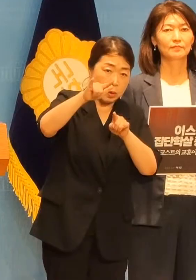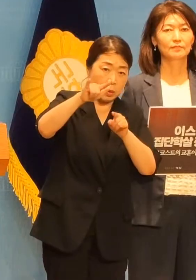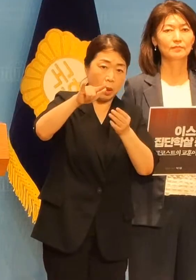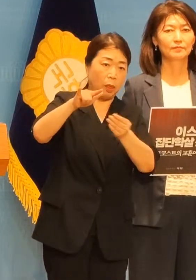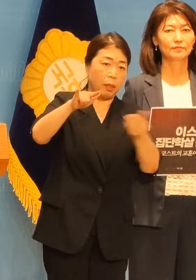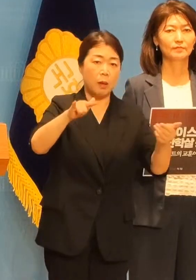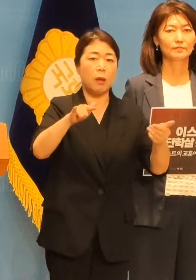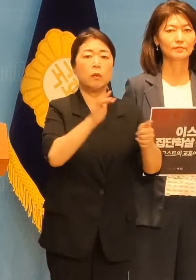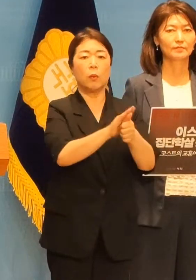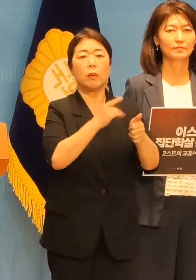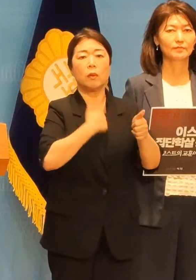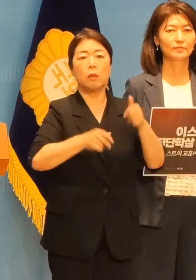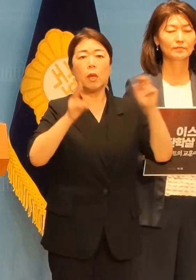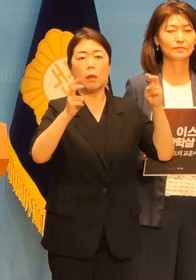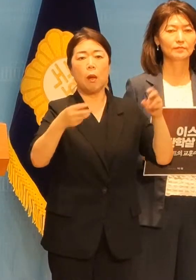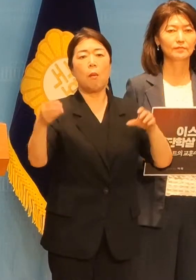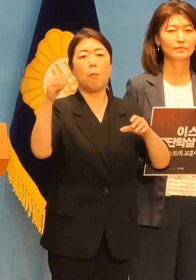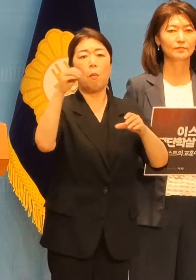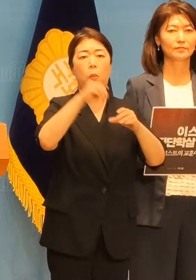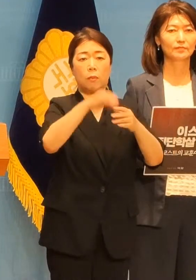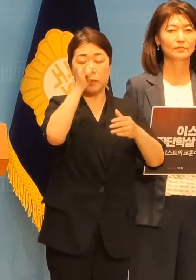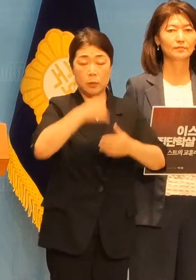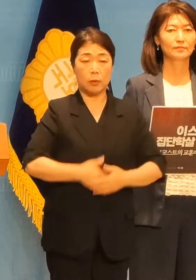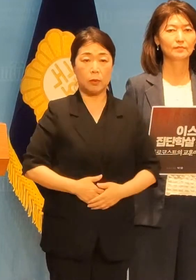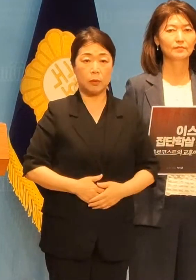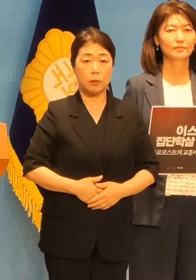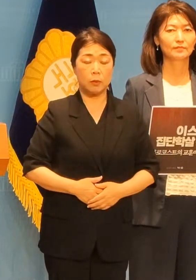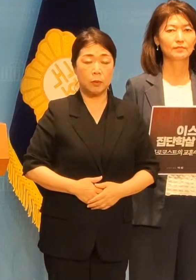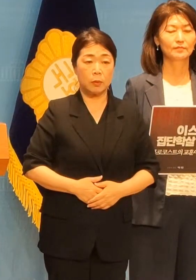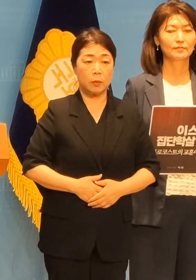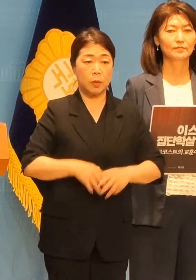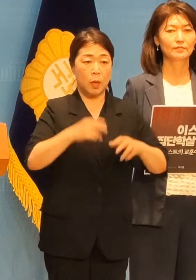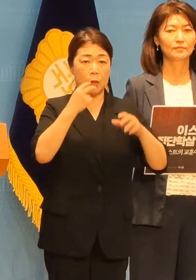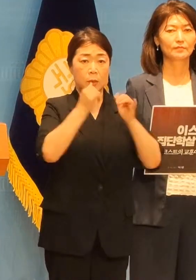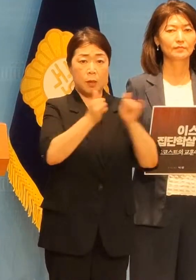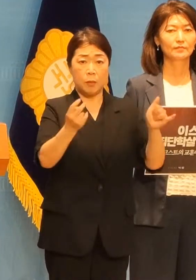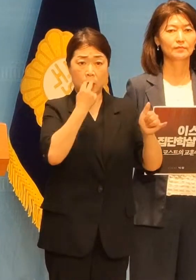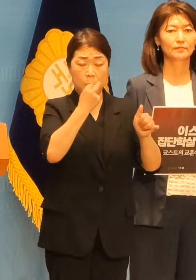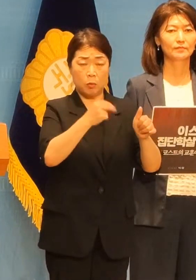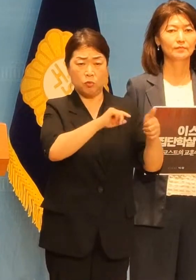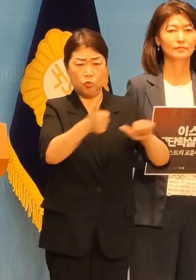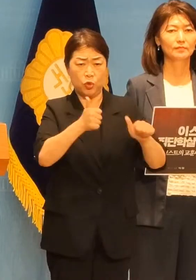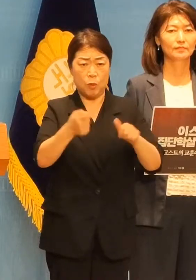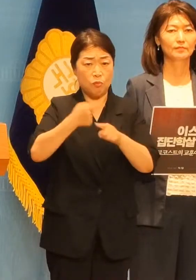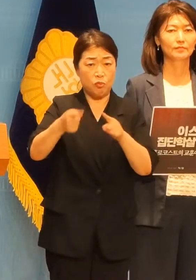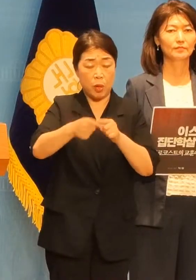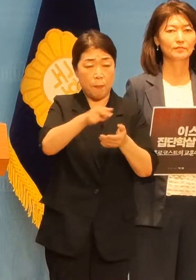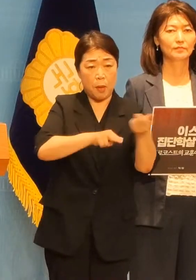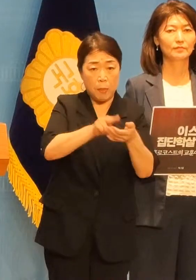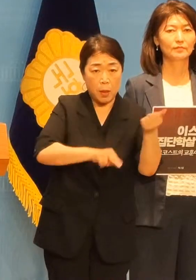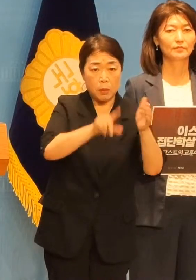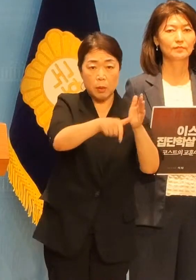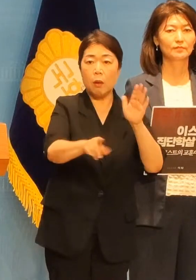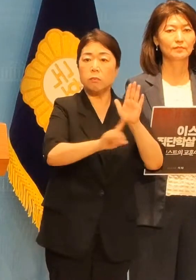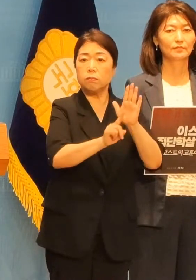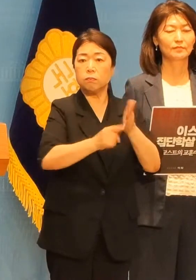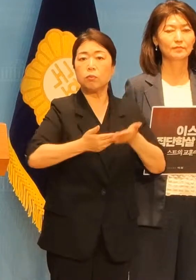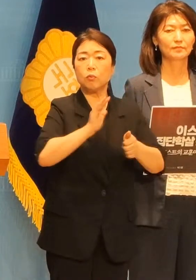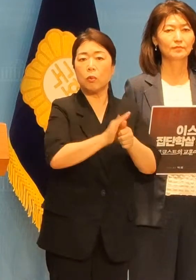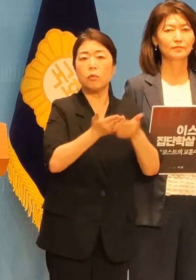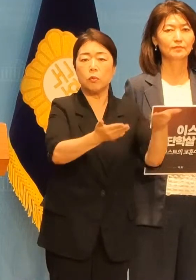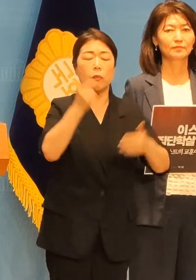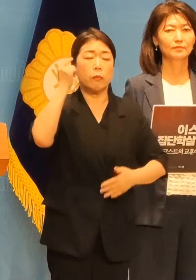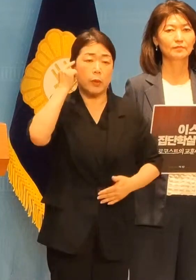있습니다. 우리가 그들의 학살 무기를 홍보하는 장을 열어줘야 합니까? 대한민국 국방부는 당장